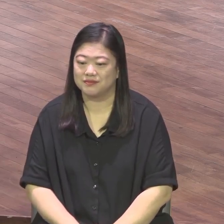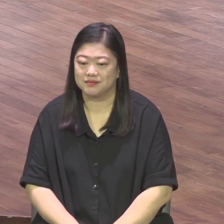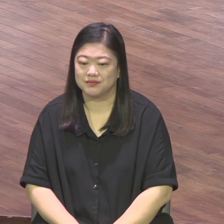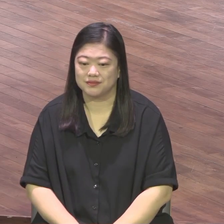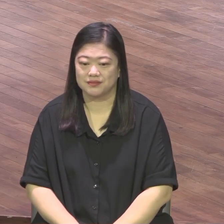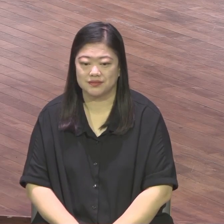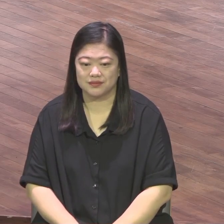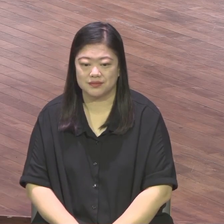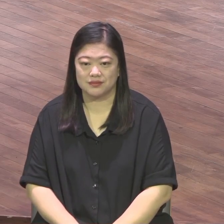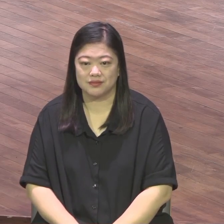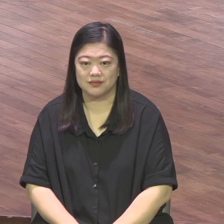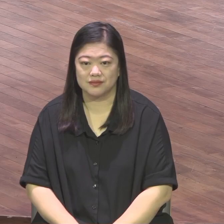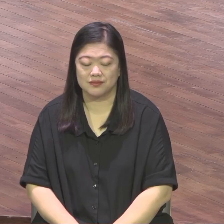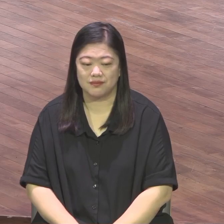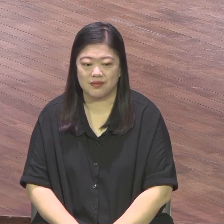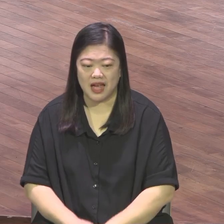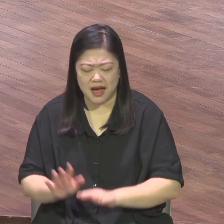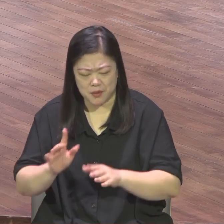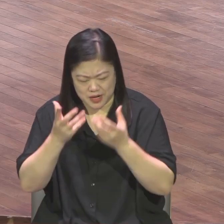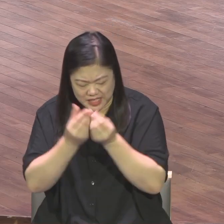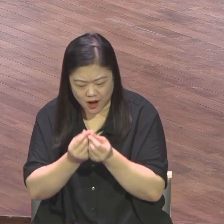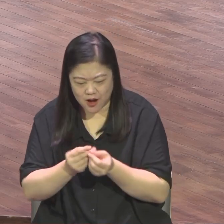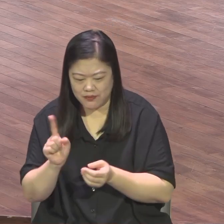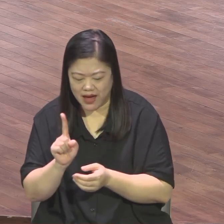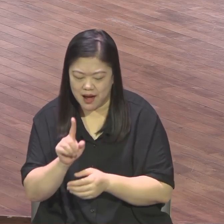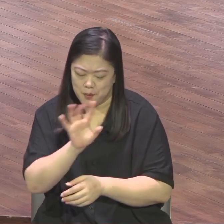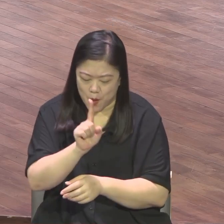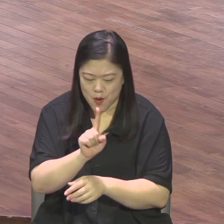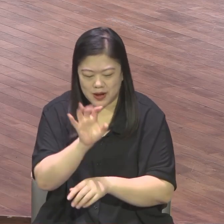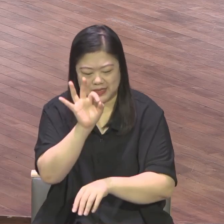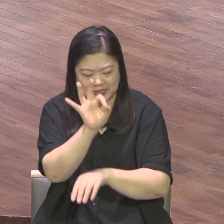돈 한 푼 사는 것도 전부 영혼과 관계되는 거예요.